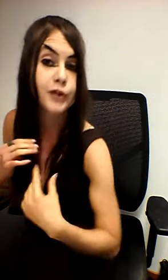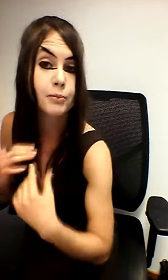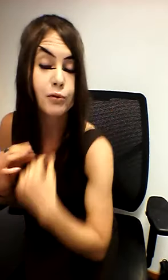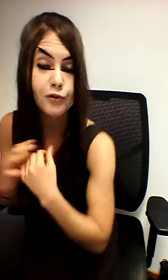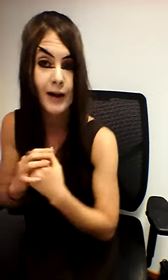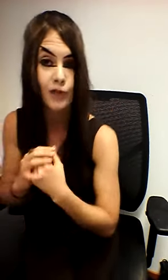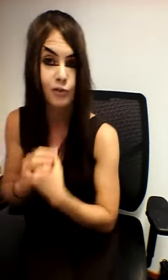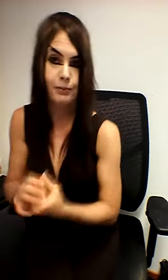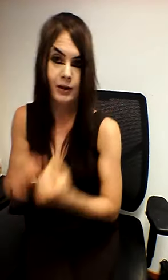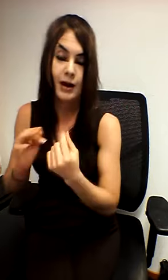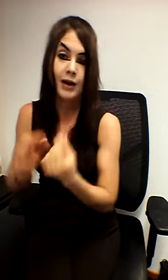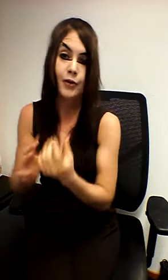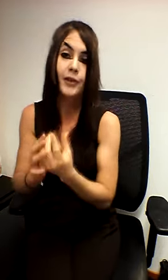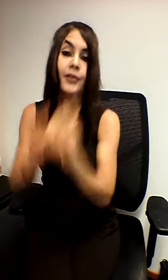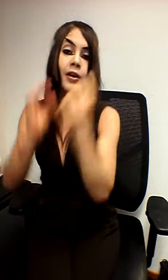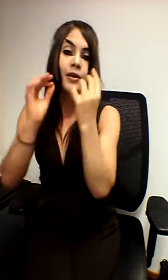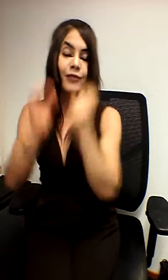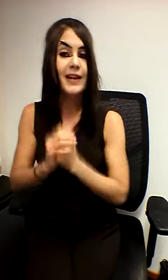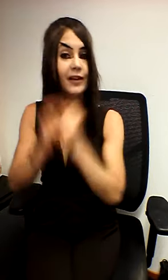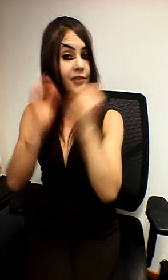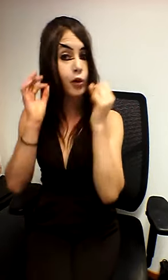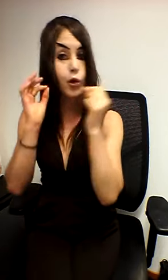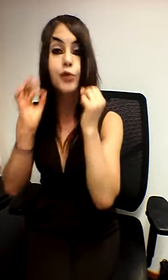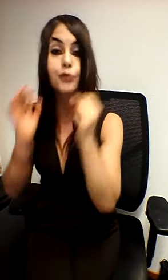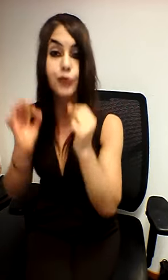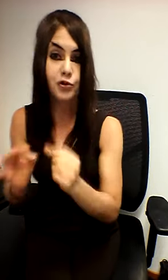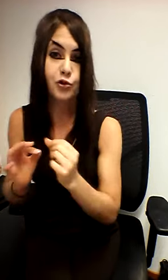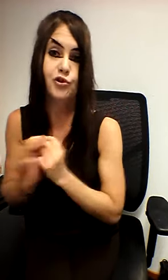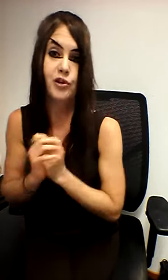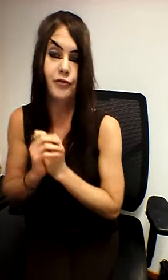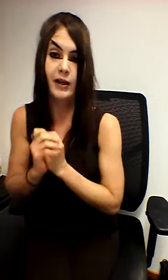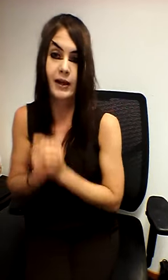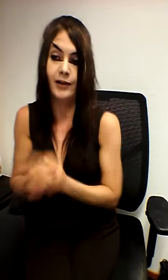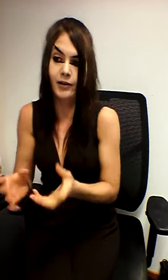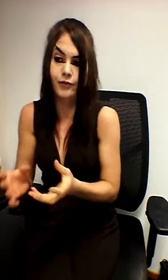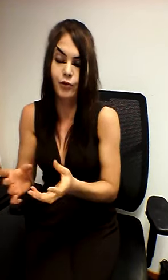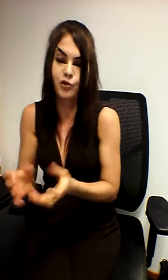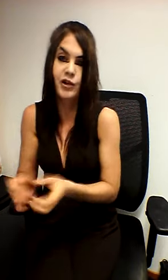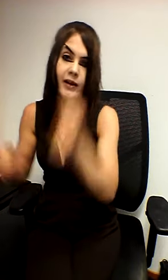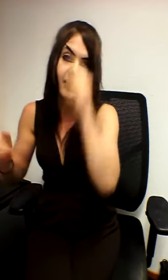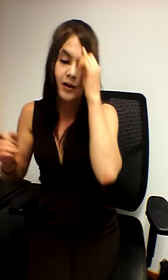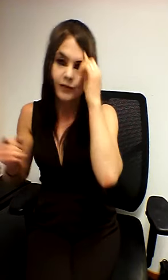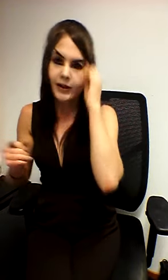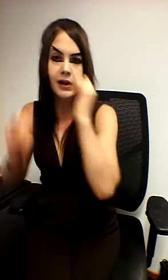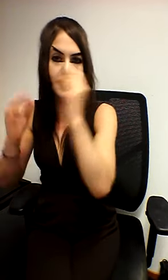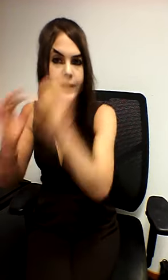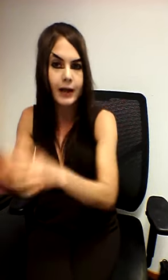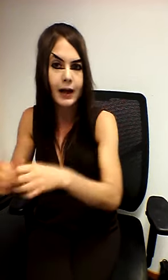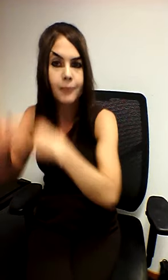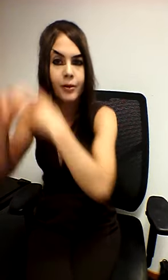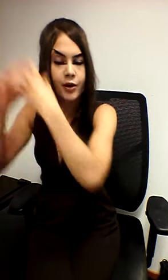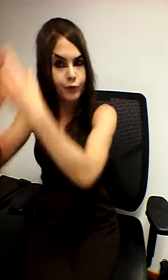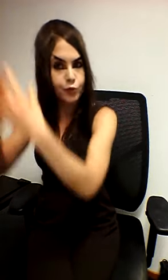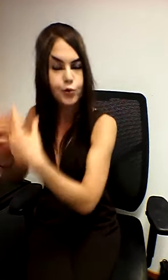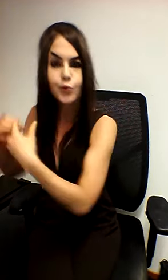je bloedwaardes op peil houden wanneer het in een goede voedingstoestand verkeert. En dat wil zeggen wanneer je lichaam